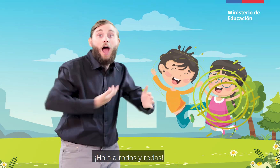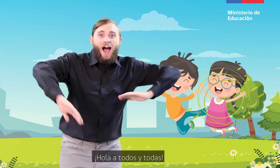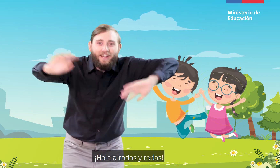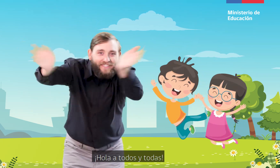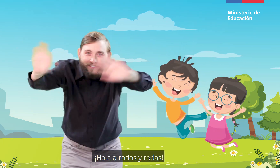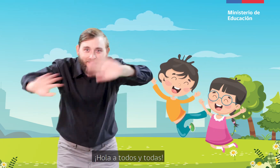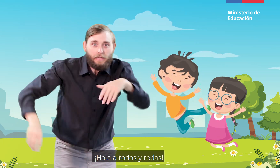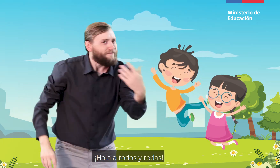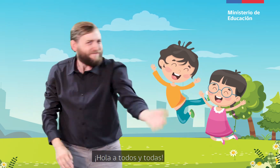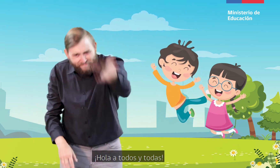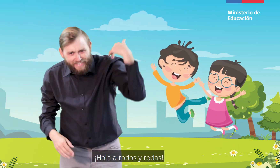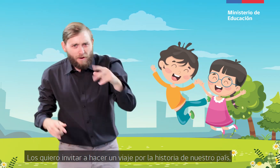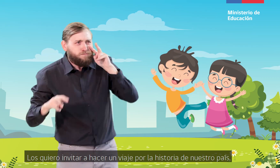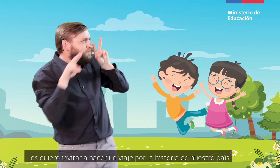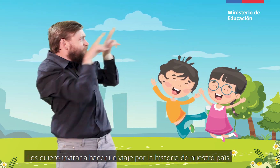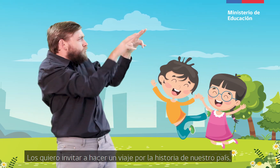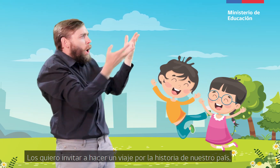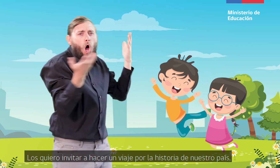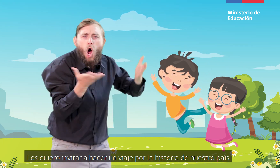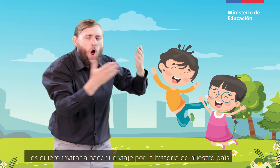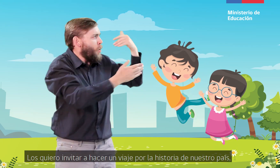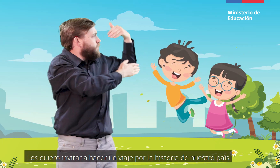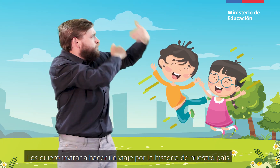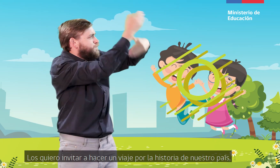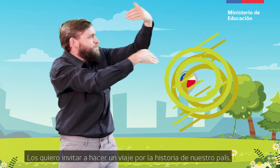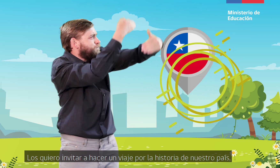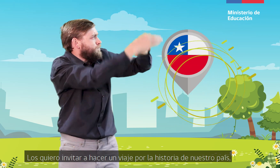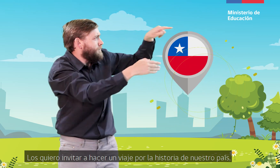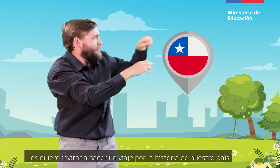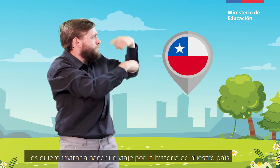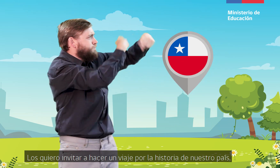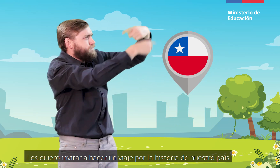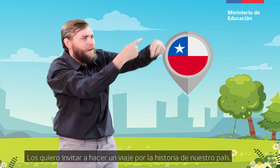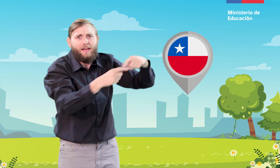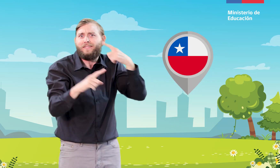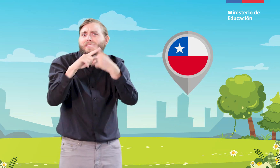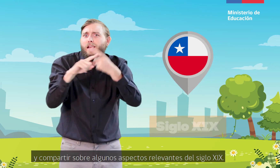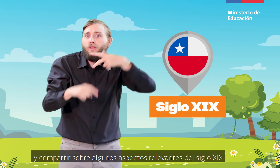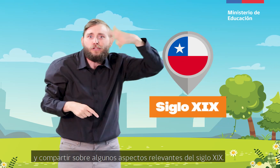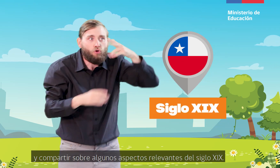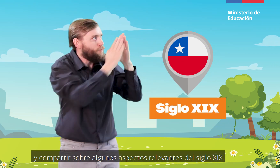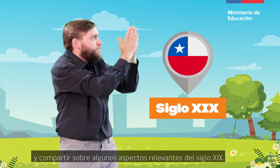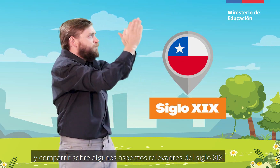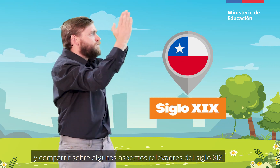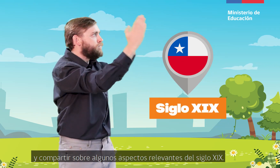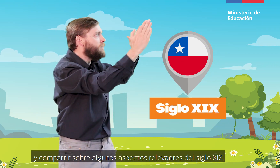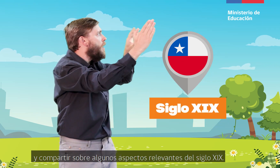¡Hola a todos y todas! Los quiero invitar a hacer un viaje por la historia de nuestro país y compartir sobre algunos